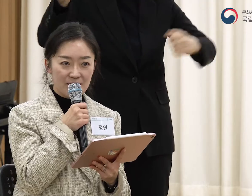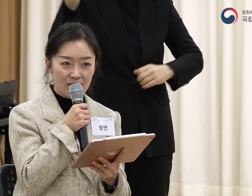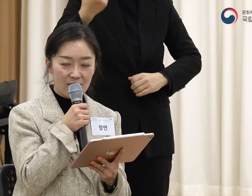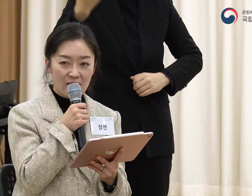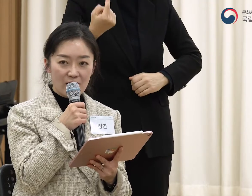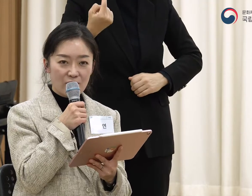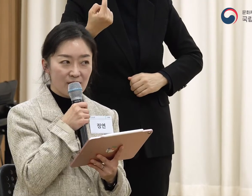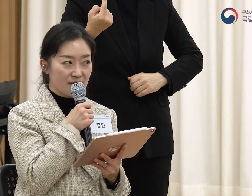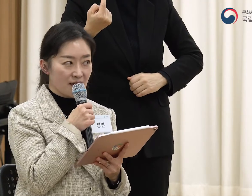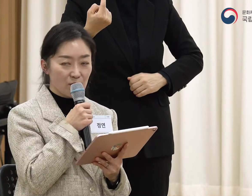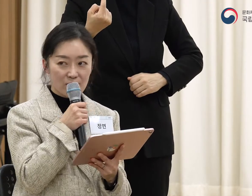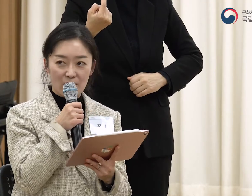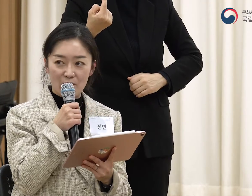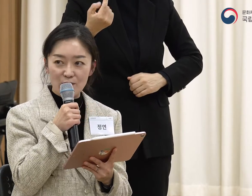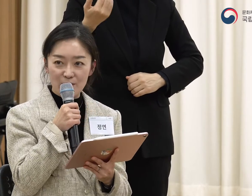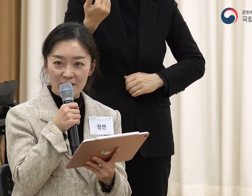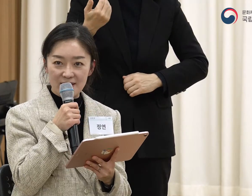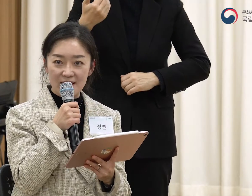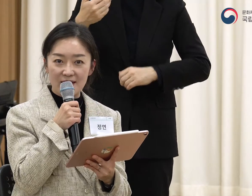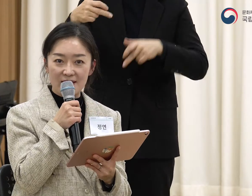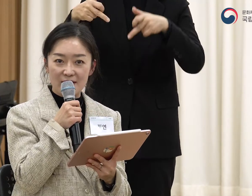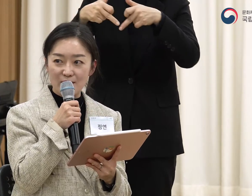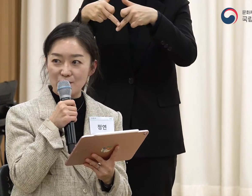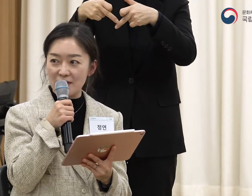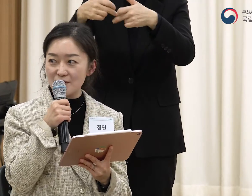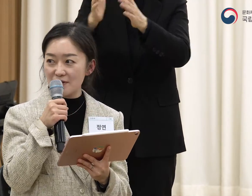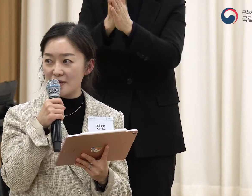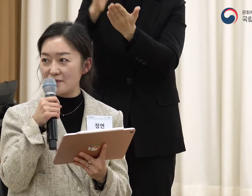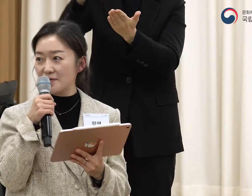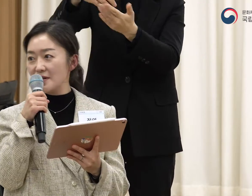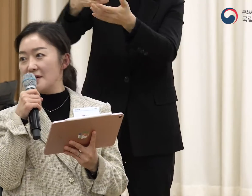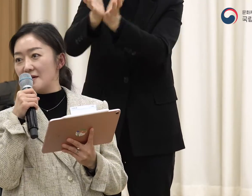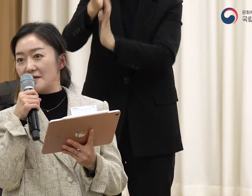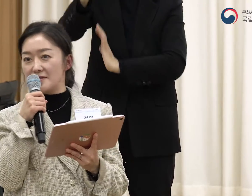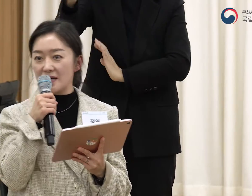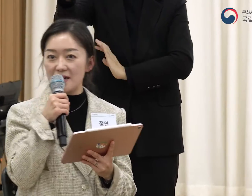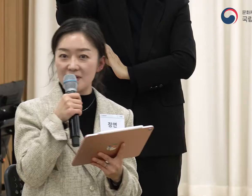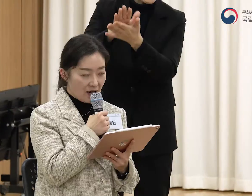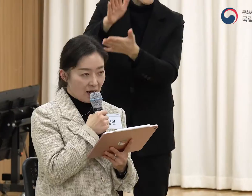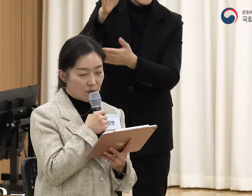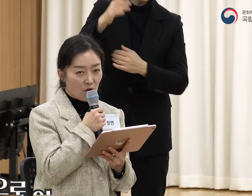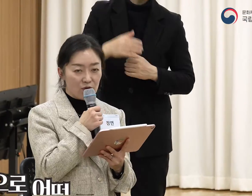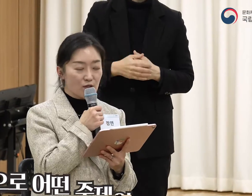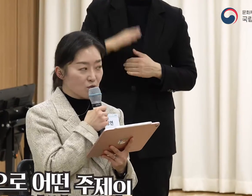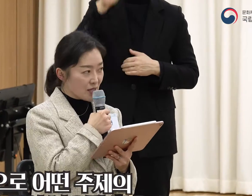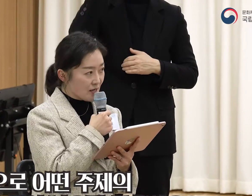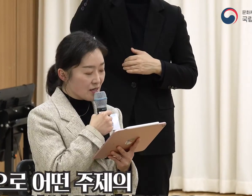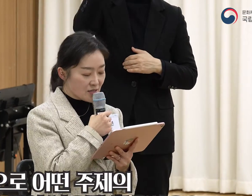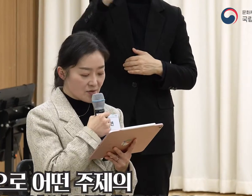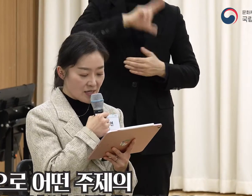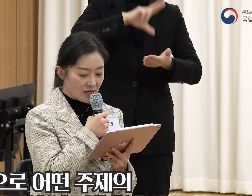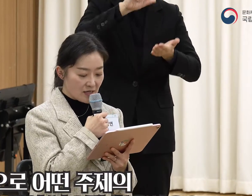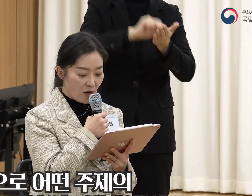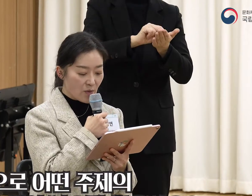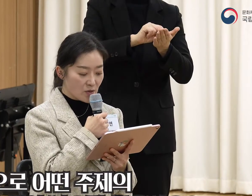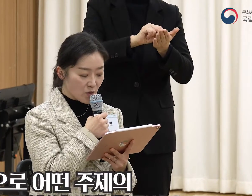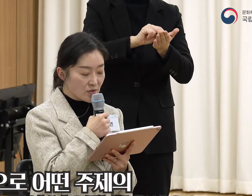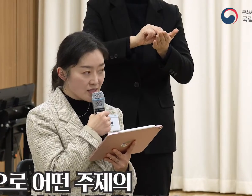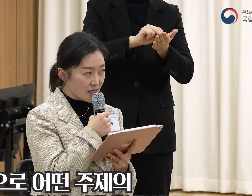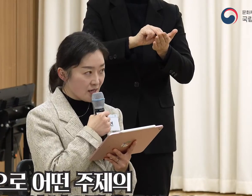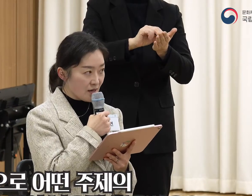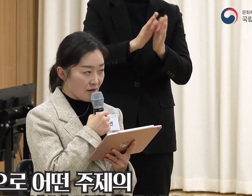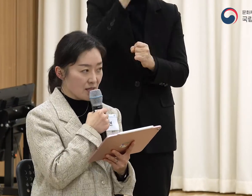말씀을 앞서 국립장애인 도서관 원종필 관장님께서 약속을 해주셨다고 생각합니다. 앞으로 어떤 주제의 읽기 쉬운 책이